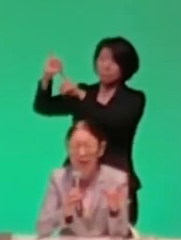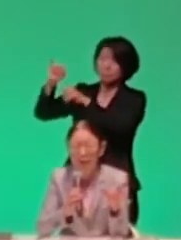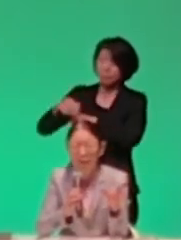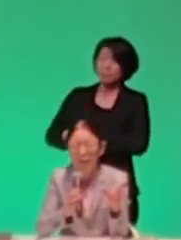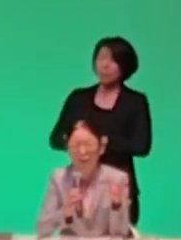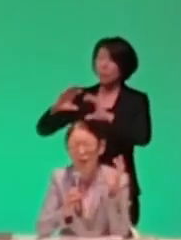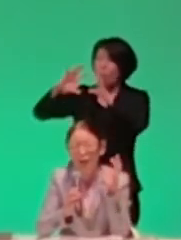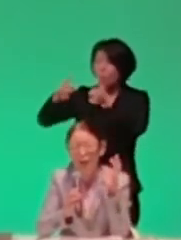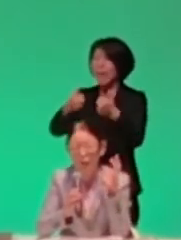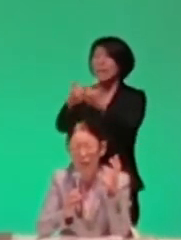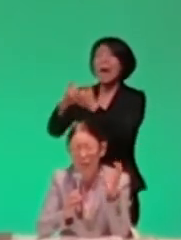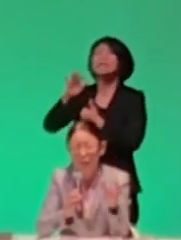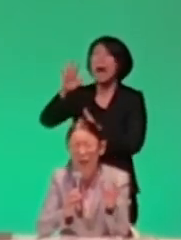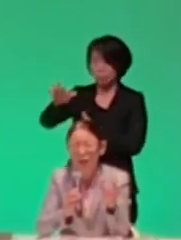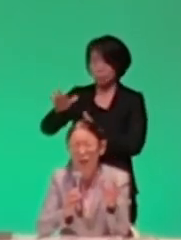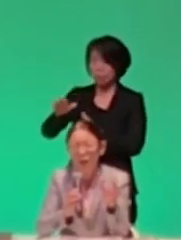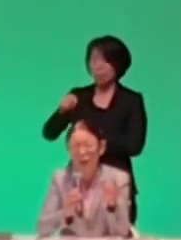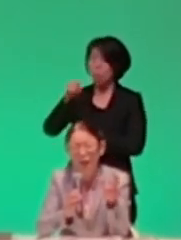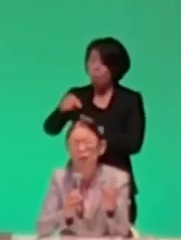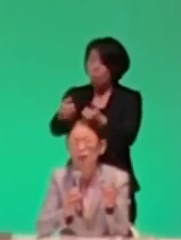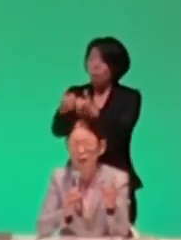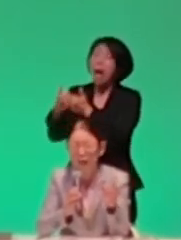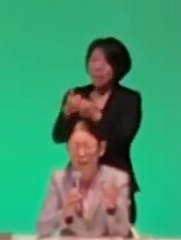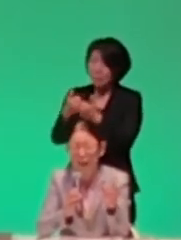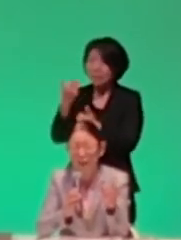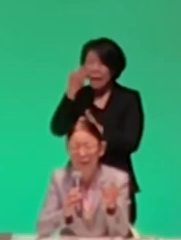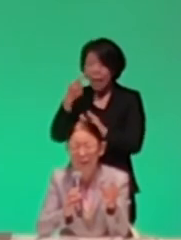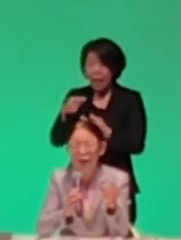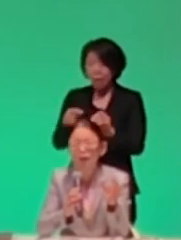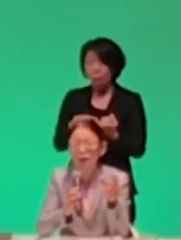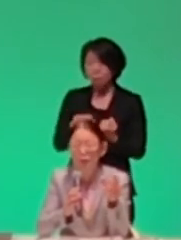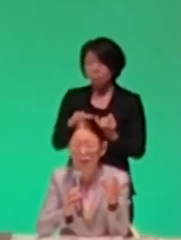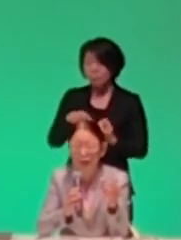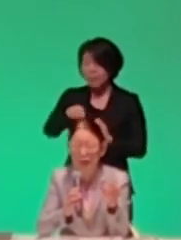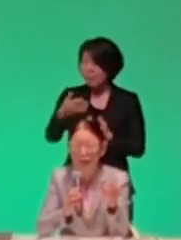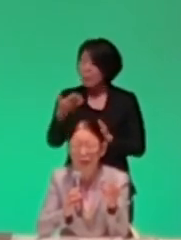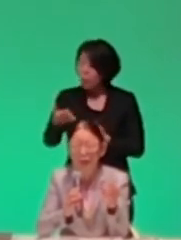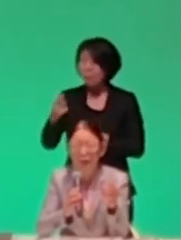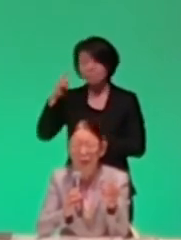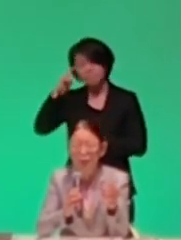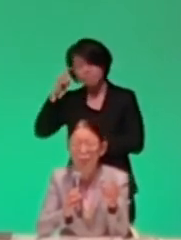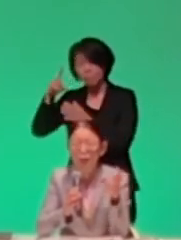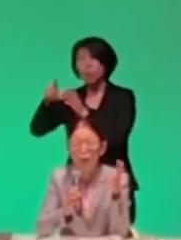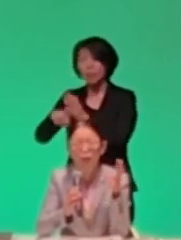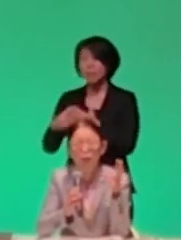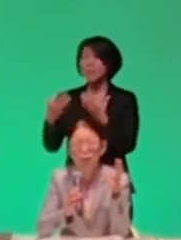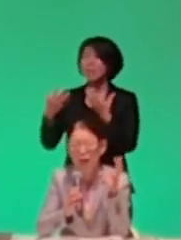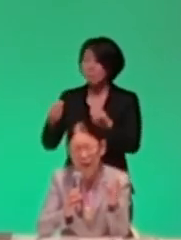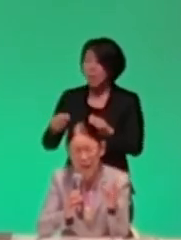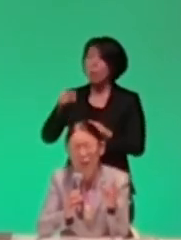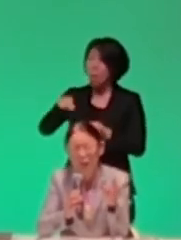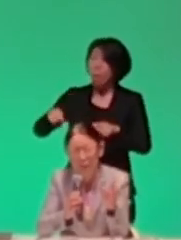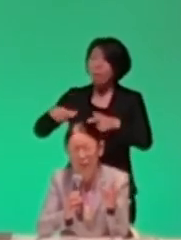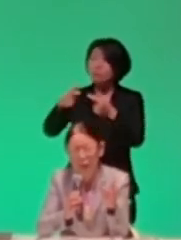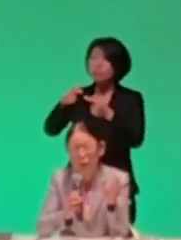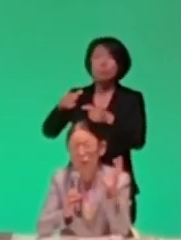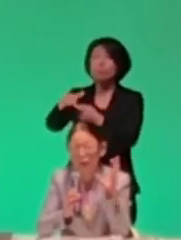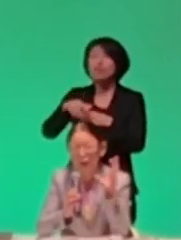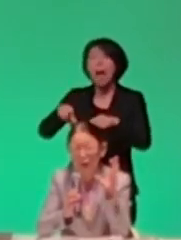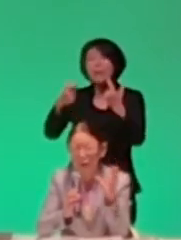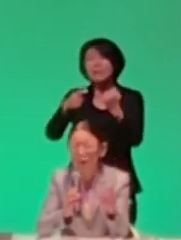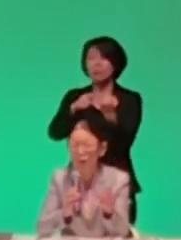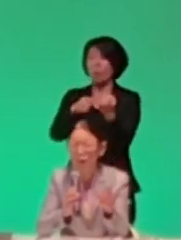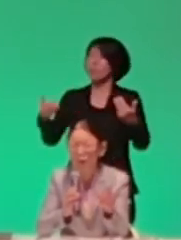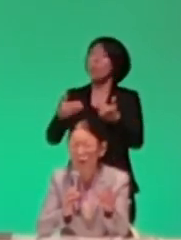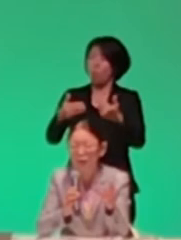会議がある、じゃあこの会議に誰を行かせるかって考えた時に、やっぱりこれは村木の仕事だと、